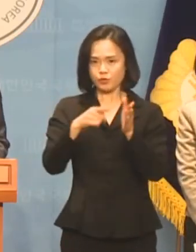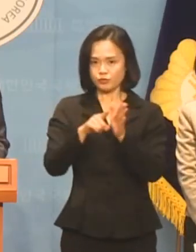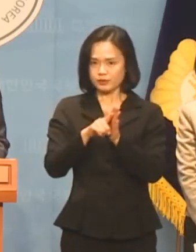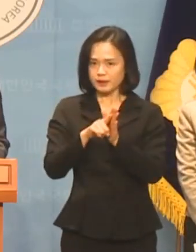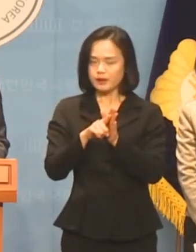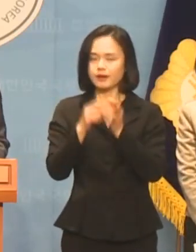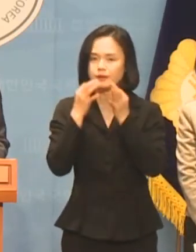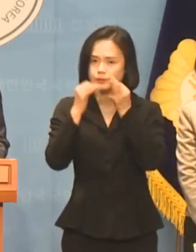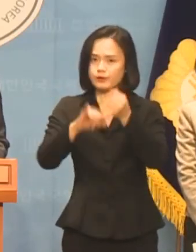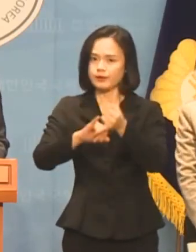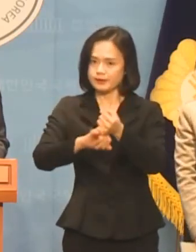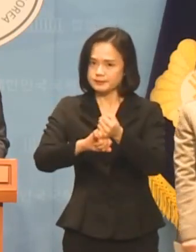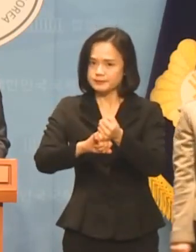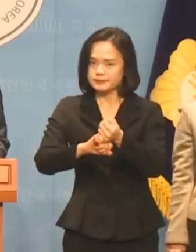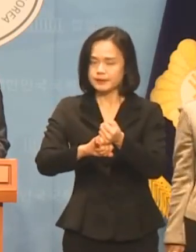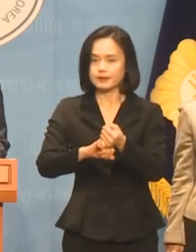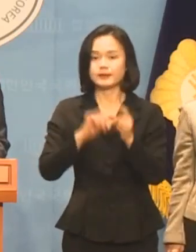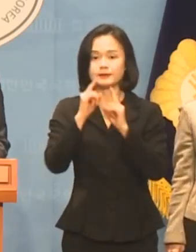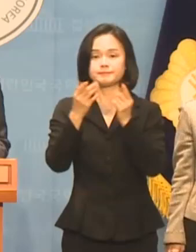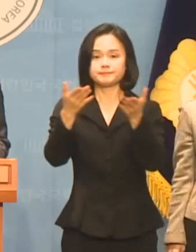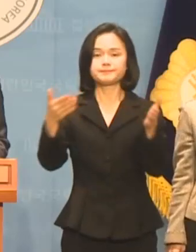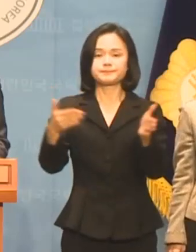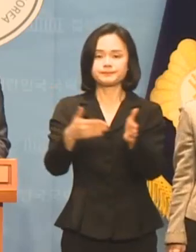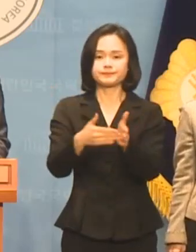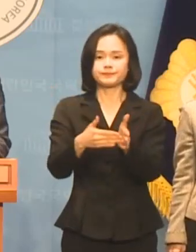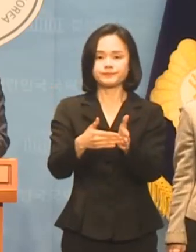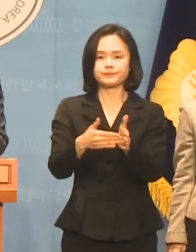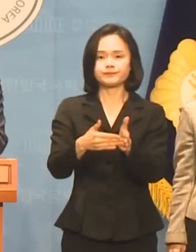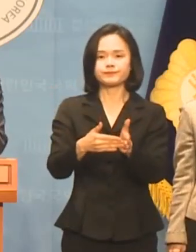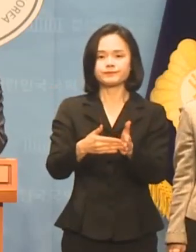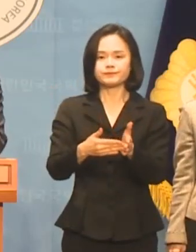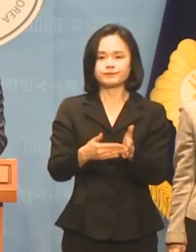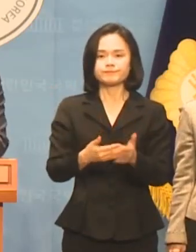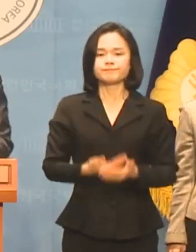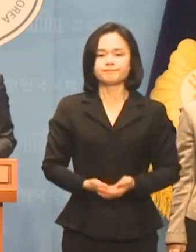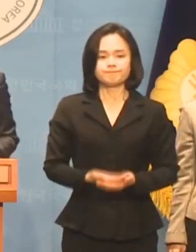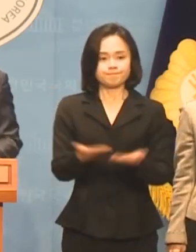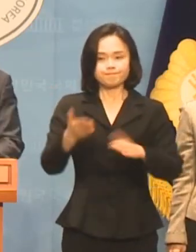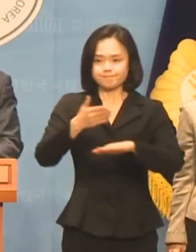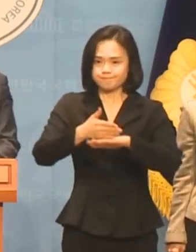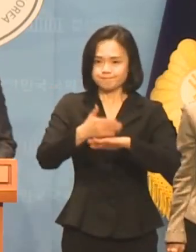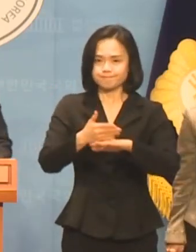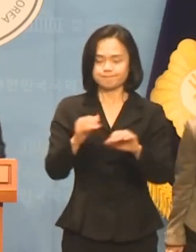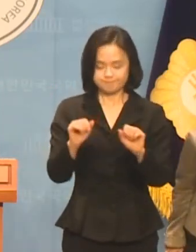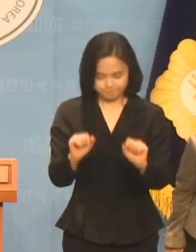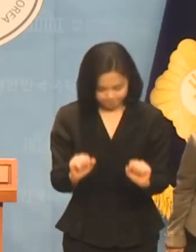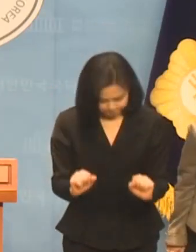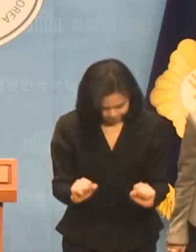더 이상 하실 말씀이 없으면 이상으로 기자회견을 마치겠습니다. 함께해 주신 언론 여러분 고맙습니다.